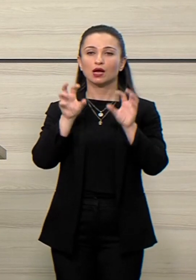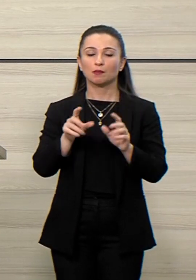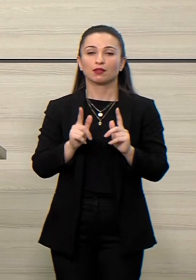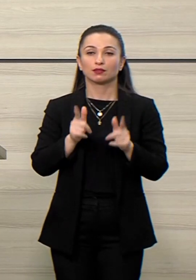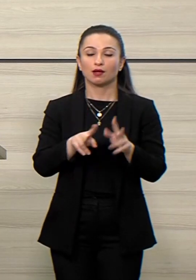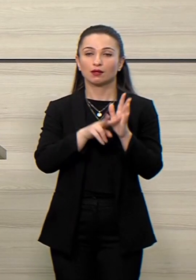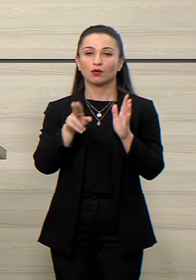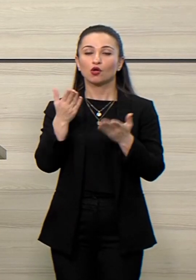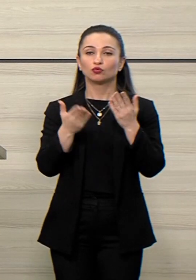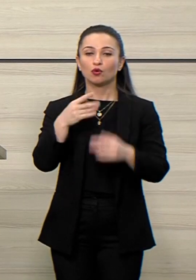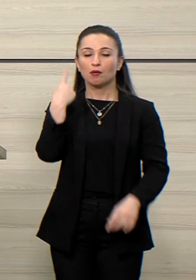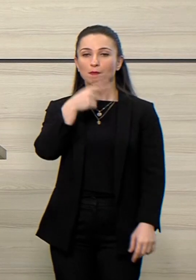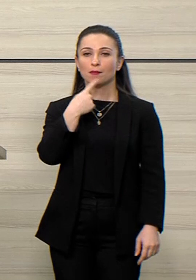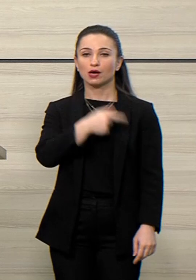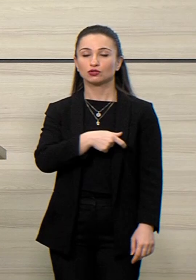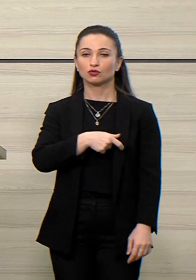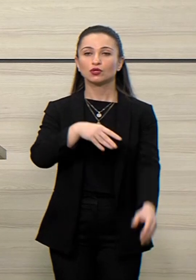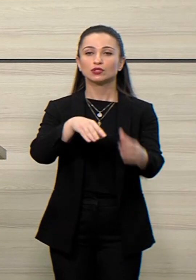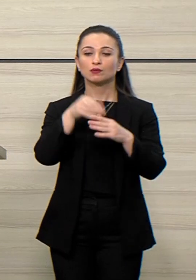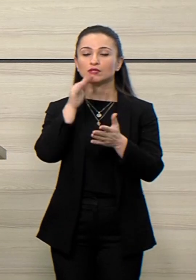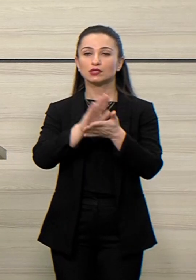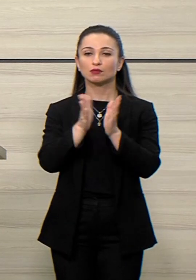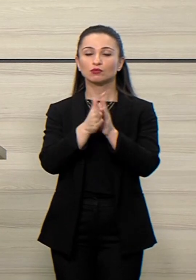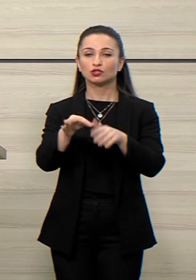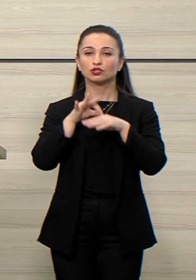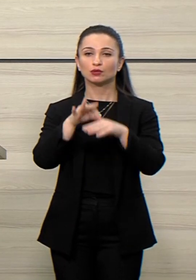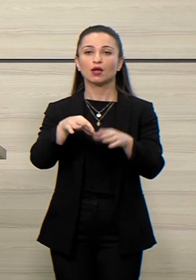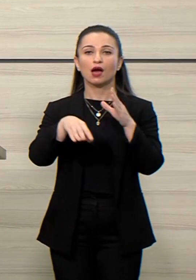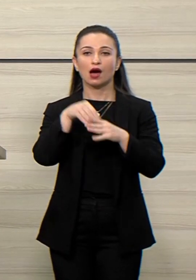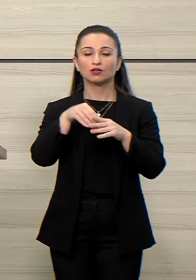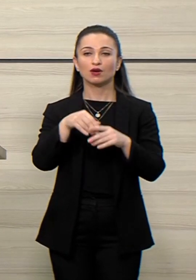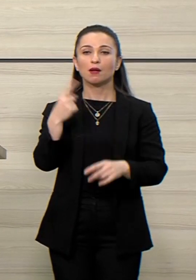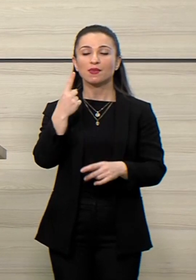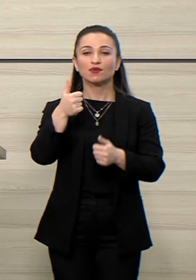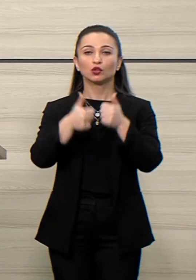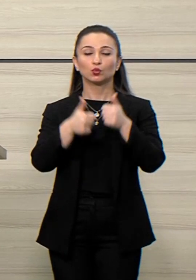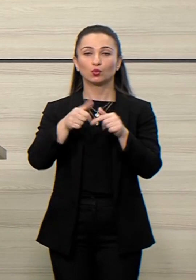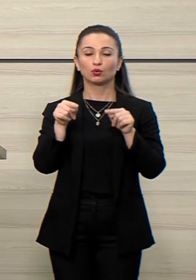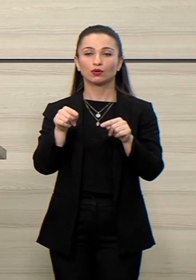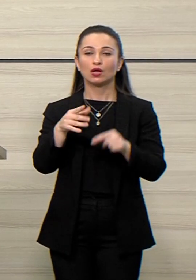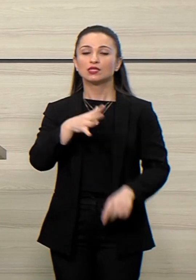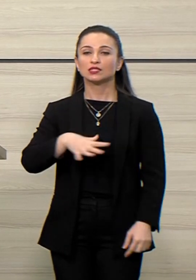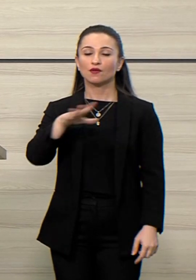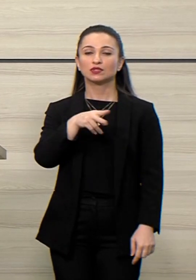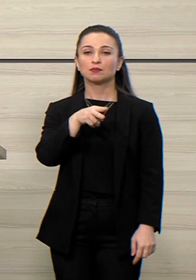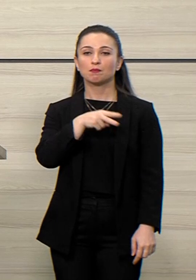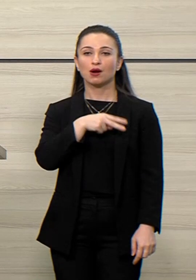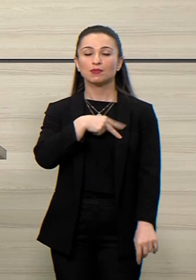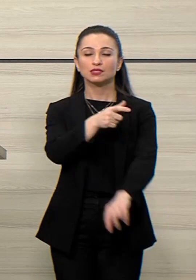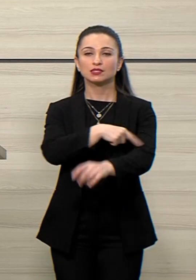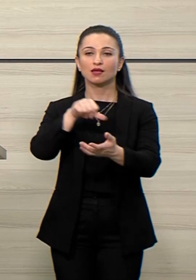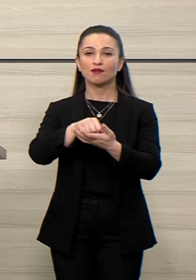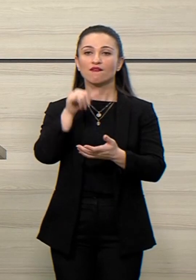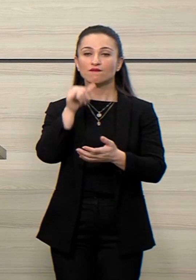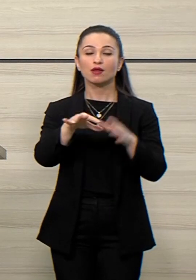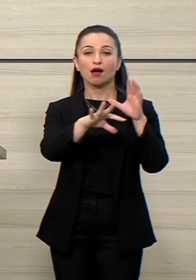კანონმდებლობის თანახმად, თუ მაჟორიტარული საარჩევნო სისტემით ჩატარებული არჩევნების პირველ ტურში საქართველოს პარლამენტის წევრი